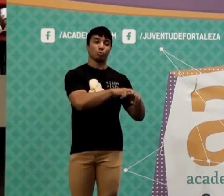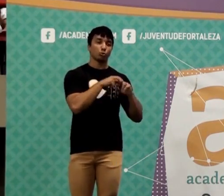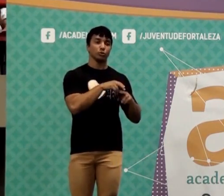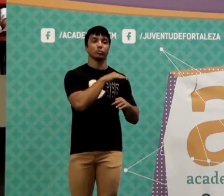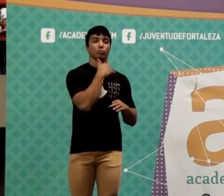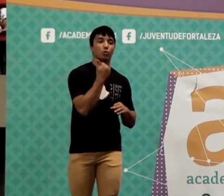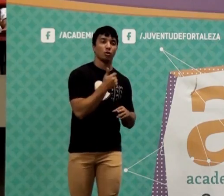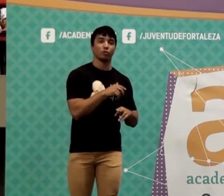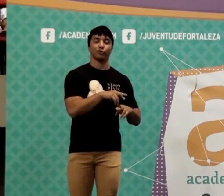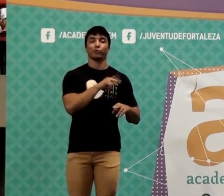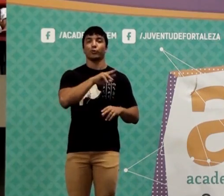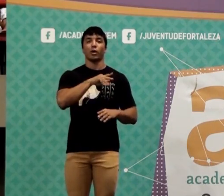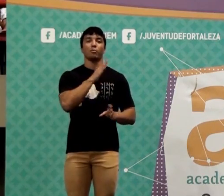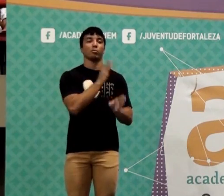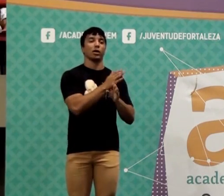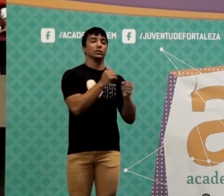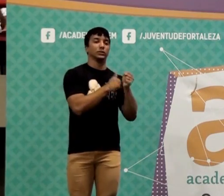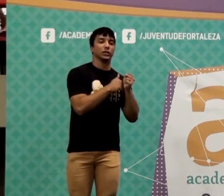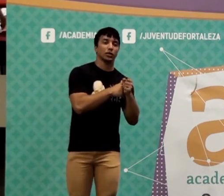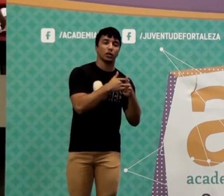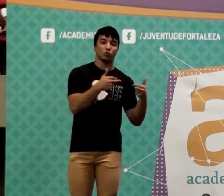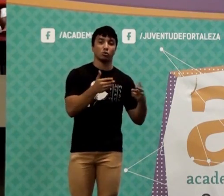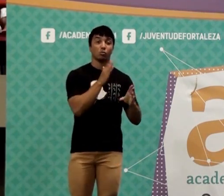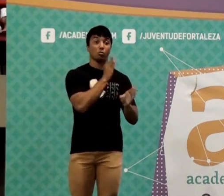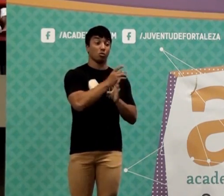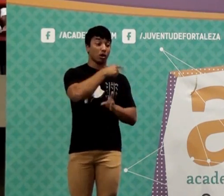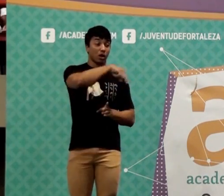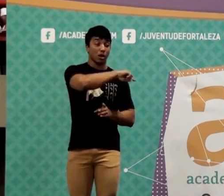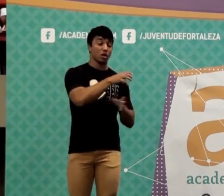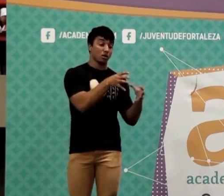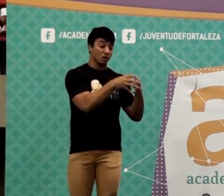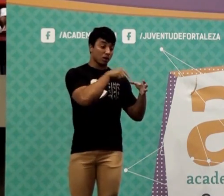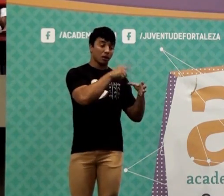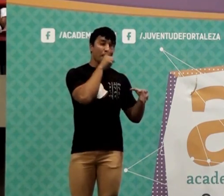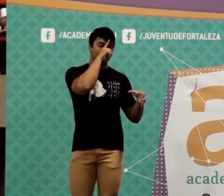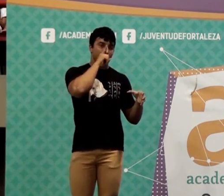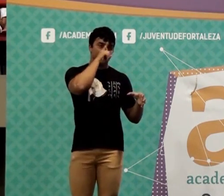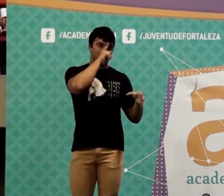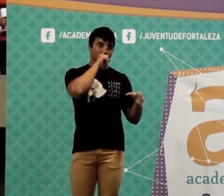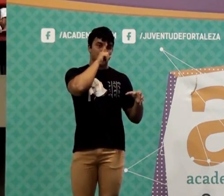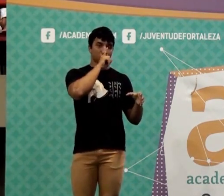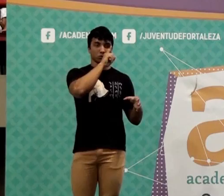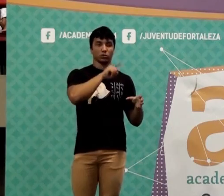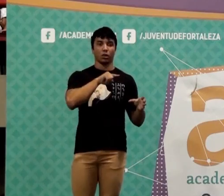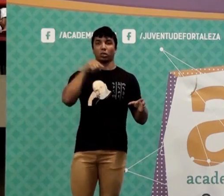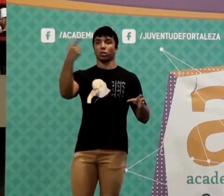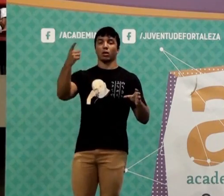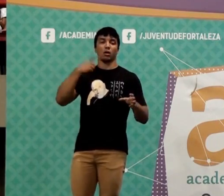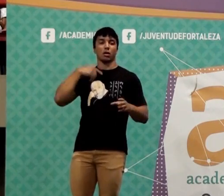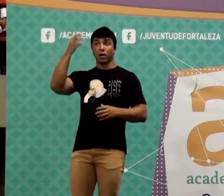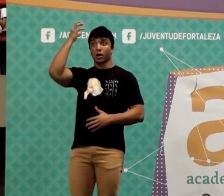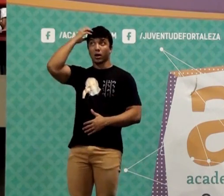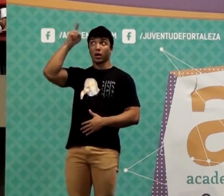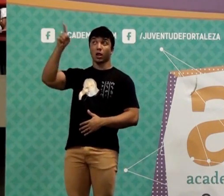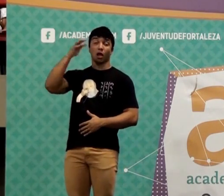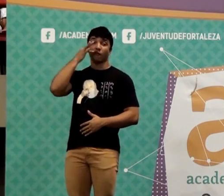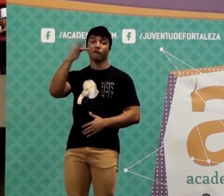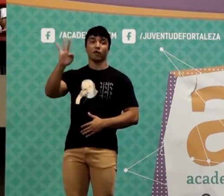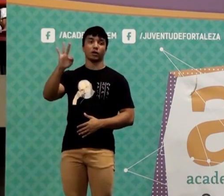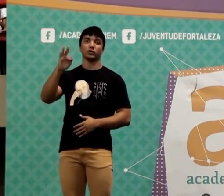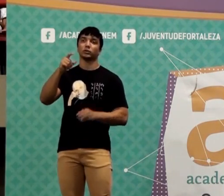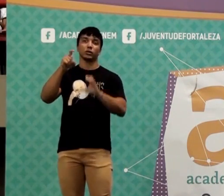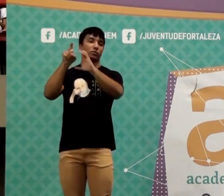mais. Você não pode dizer, tio templário, vai em Jerusalém e conquiste. E depois você não pode chegar para ele e dizer,